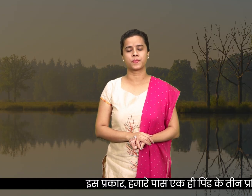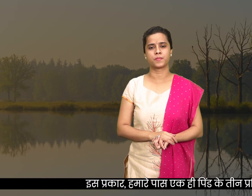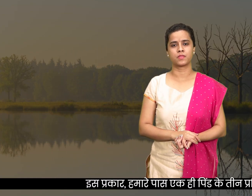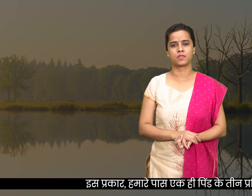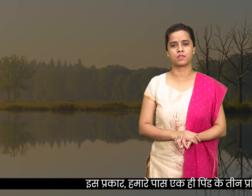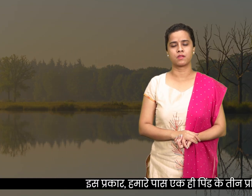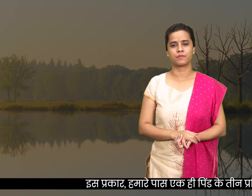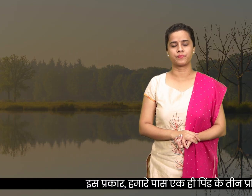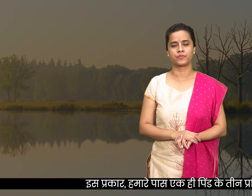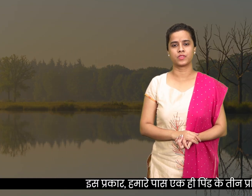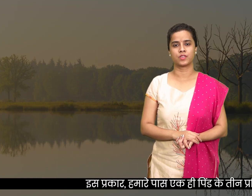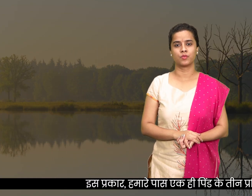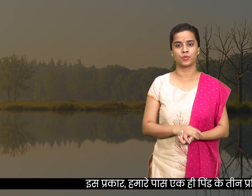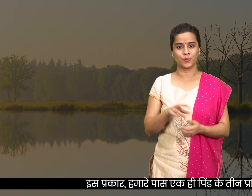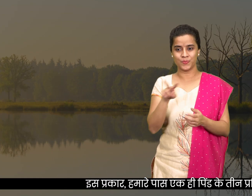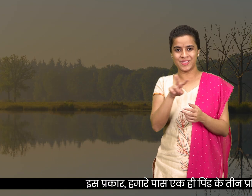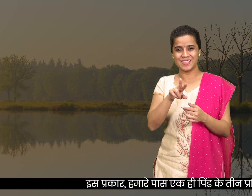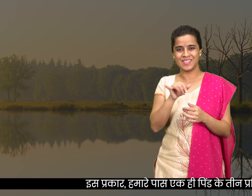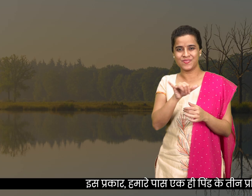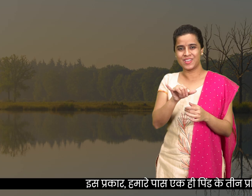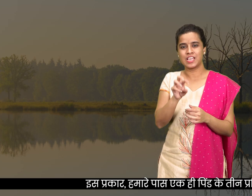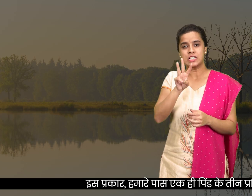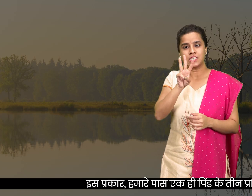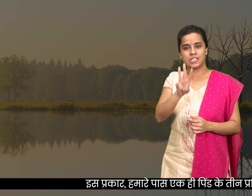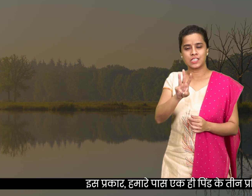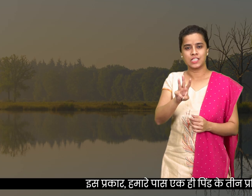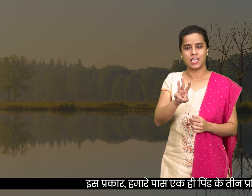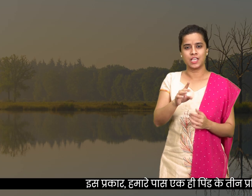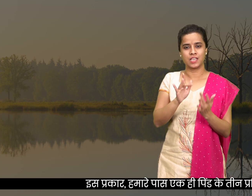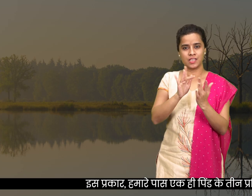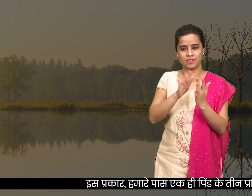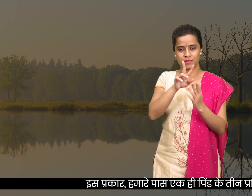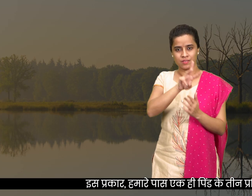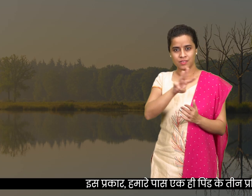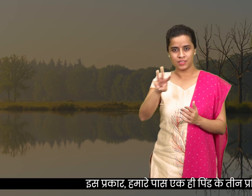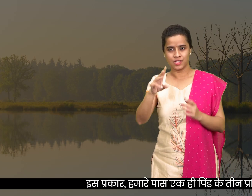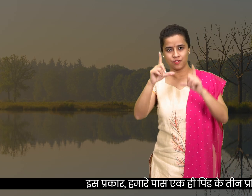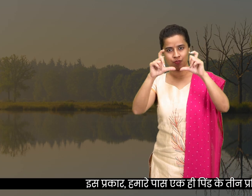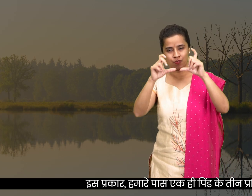इस प्रकार हमारे पास एक ही पिंड के 3 प्रतिबिंब है।